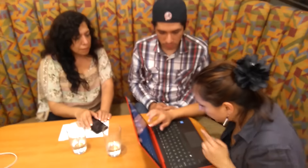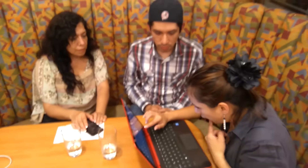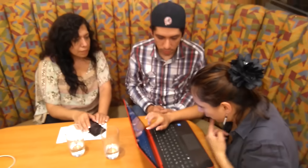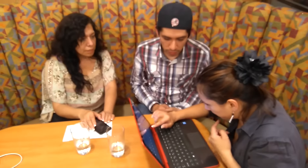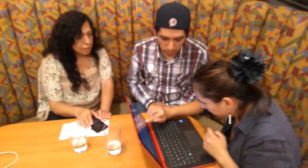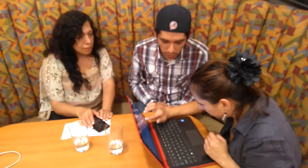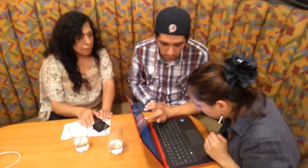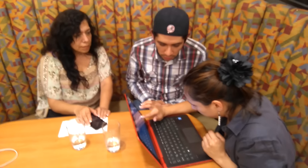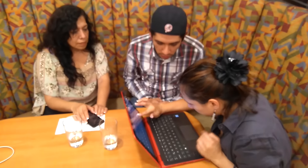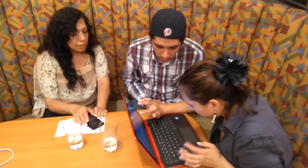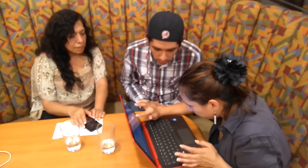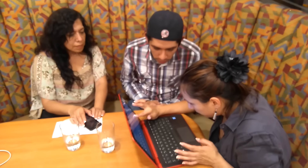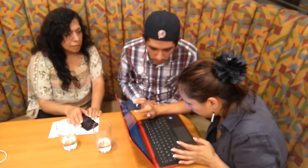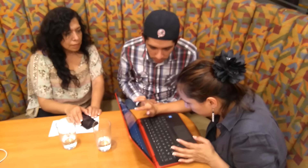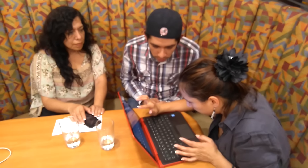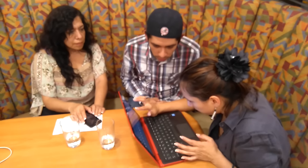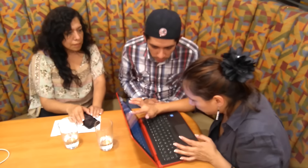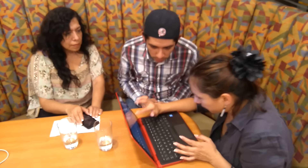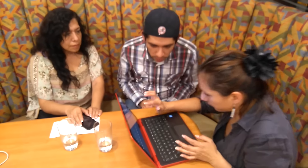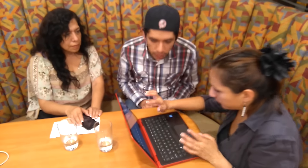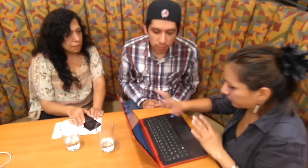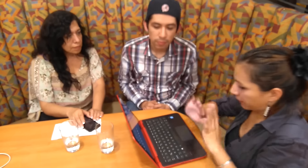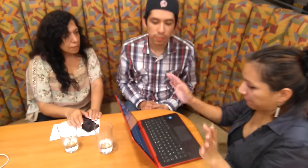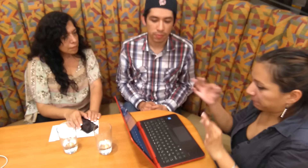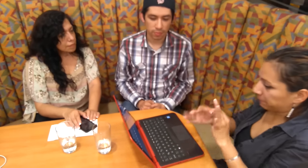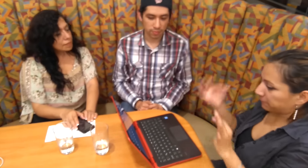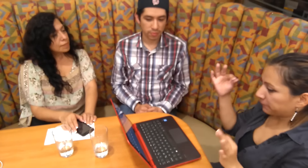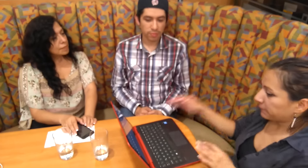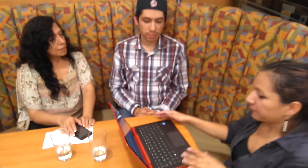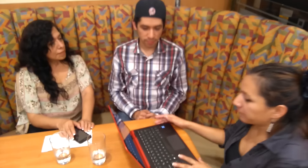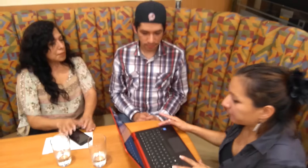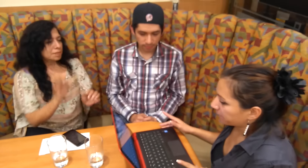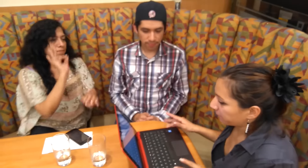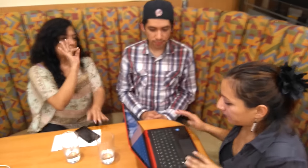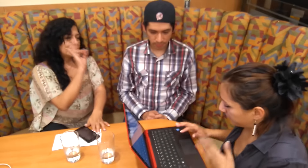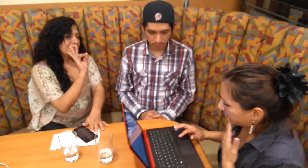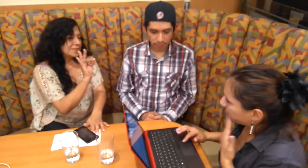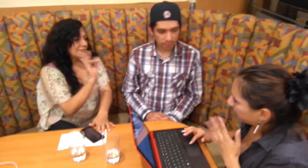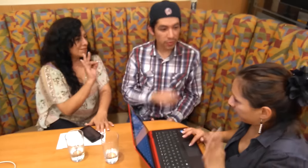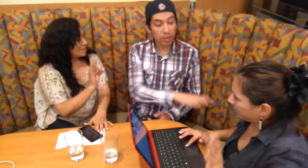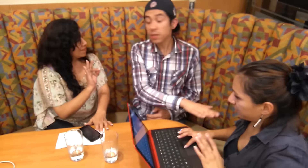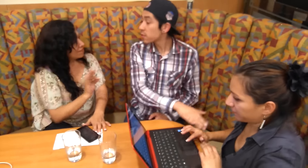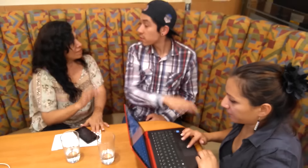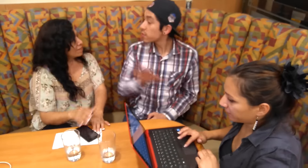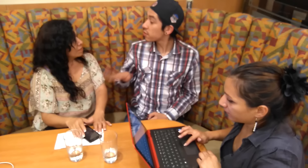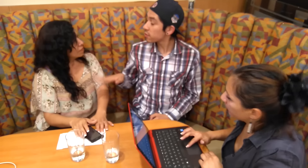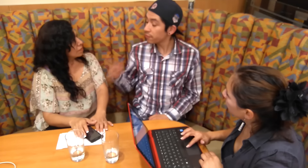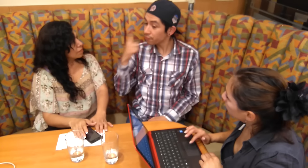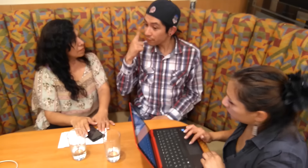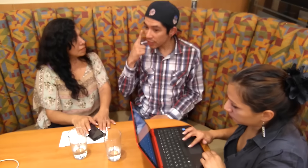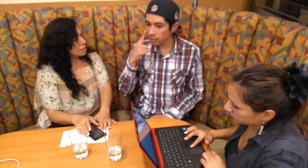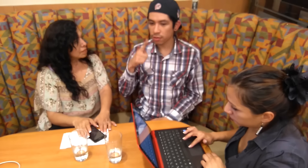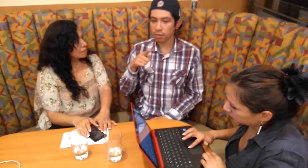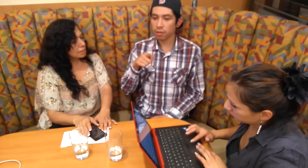Y ahí le pongo firmar, así es. Listo, ya lo envié. Perfecto.